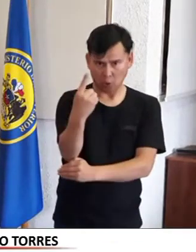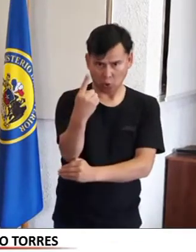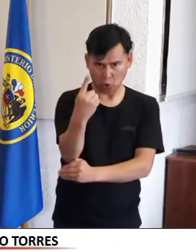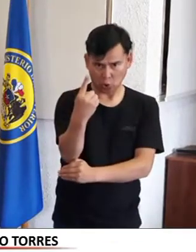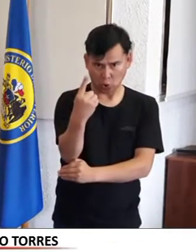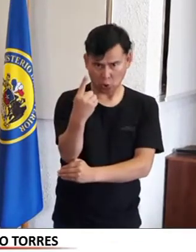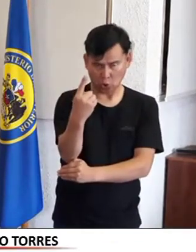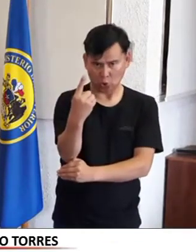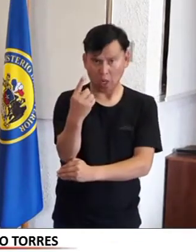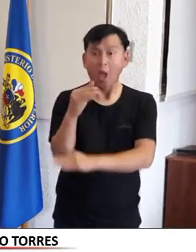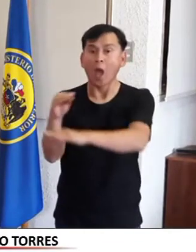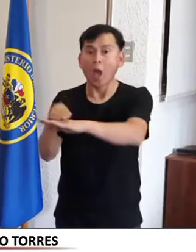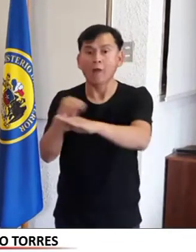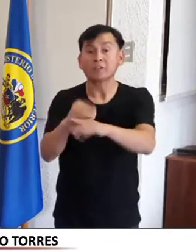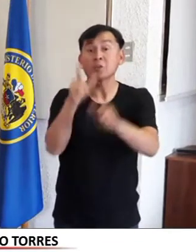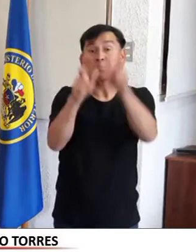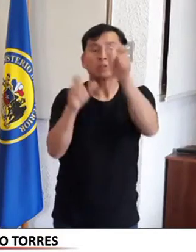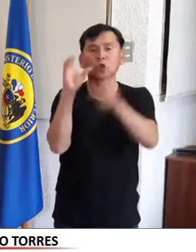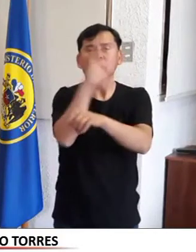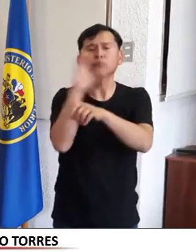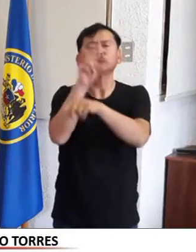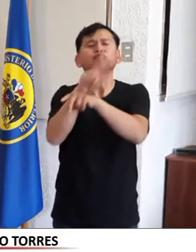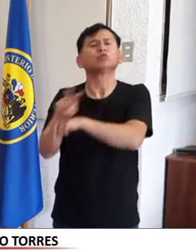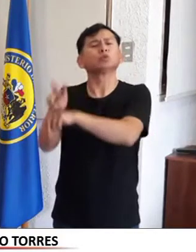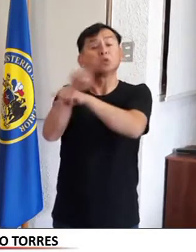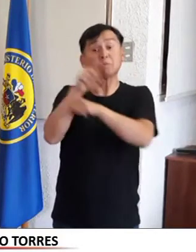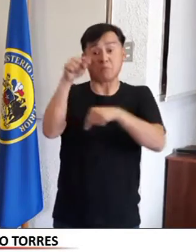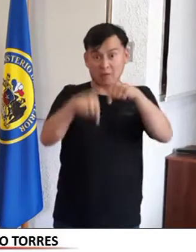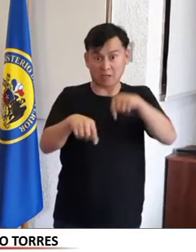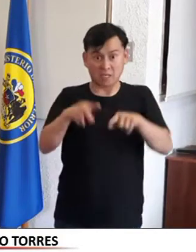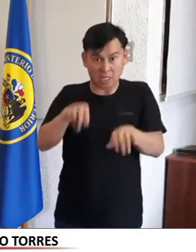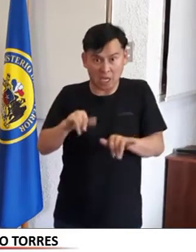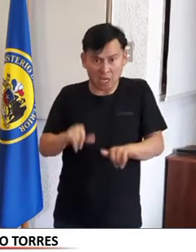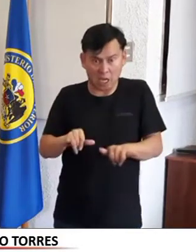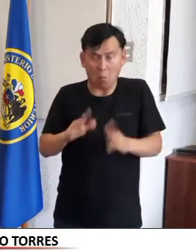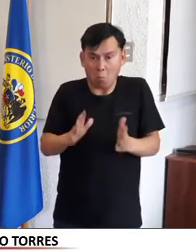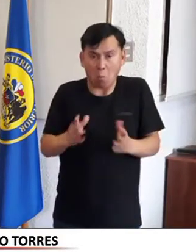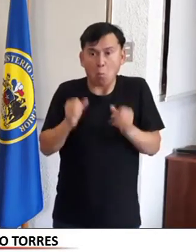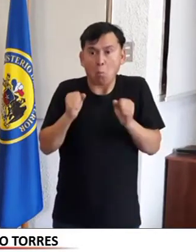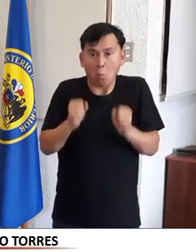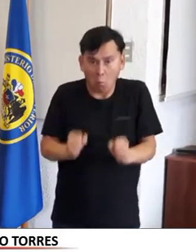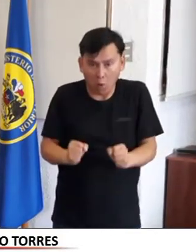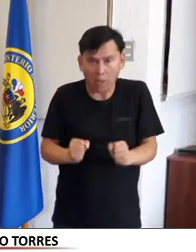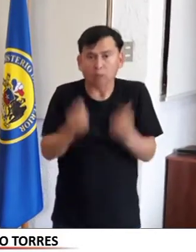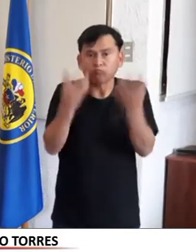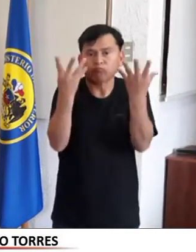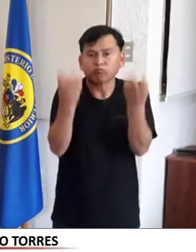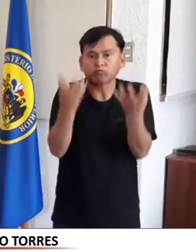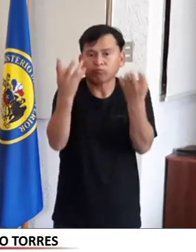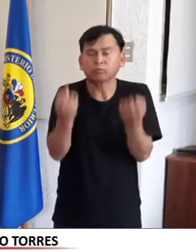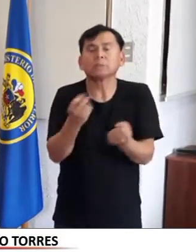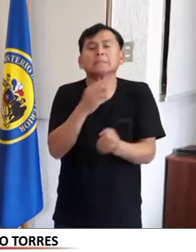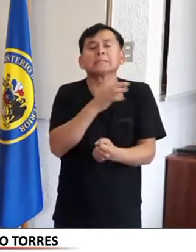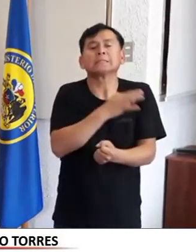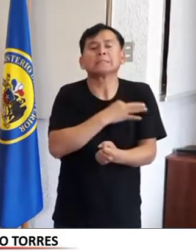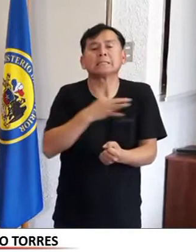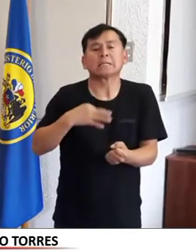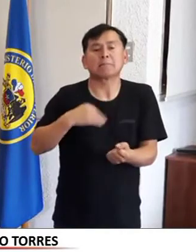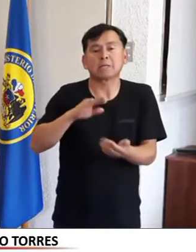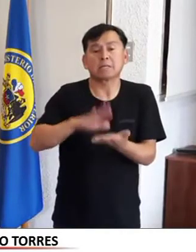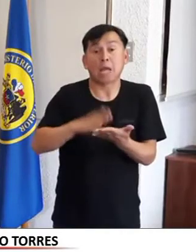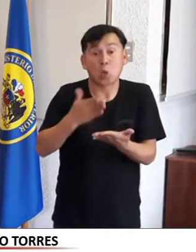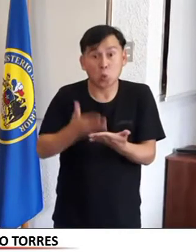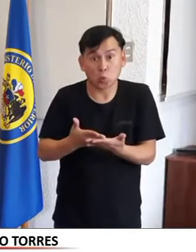el llamado es a los turistas que se encuentran en esta región a que puedan descargar en la página web de la Seremi de Salud